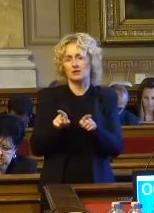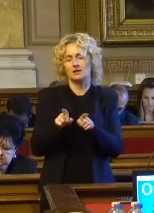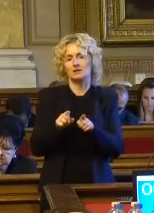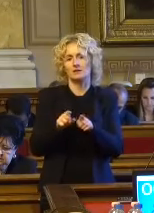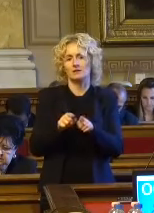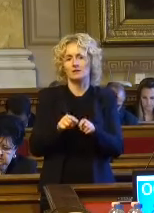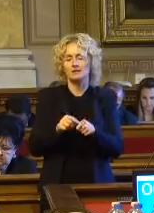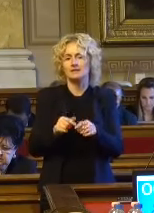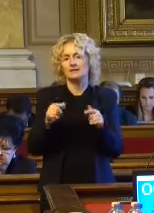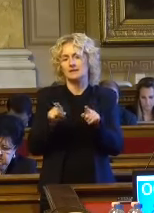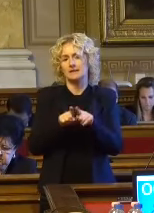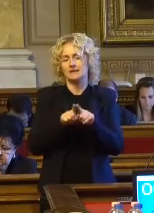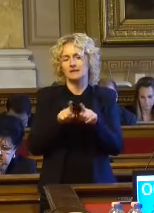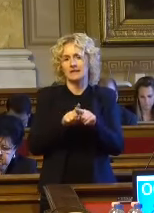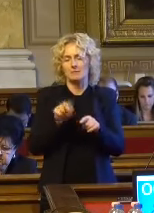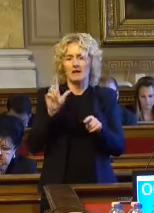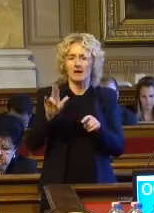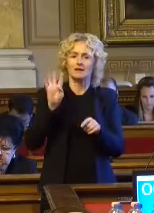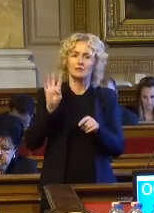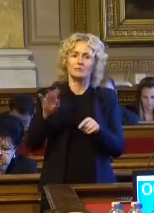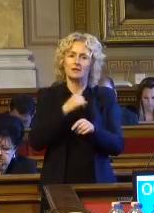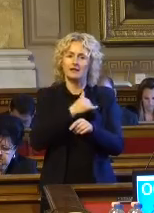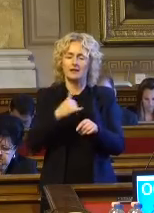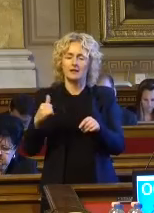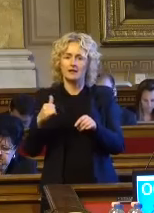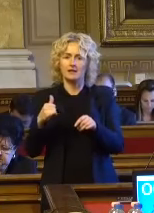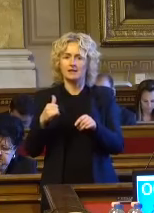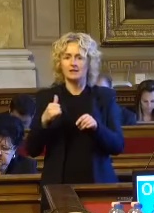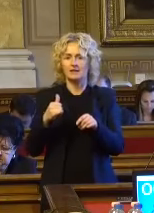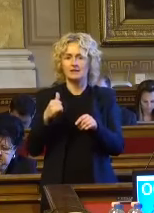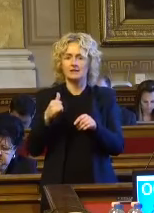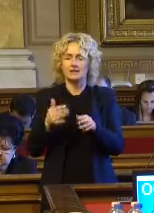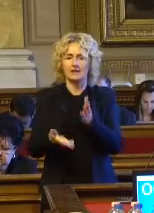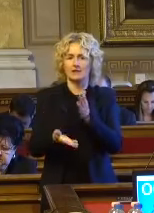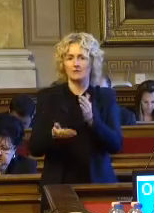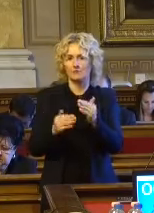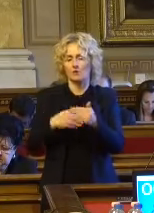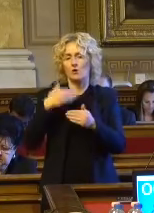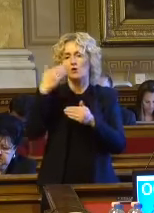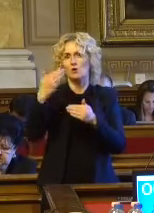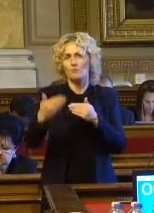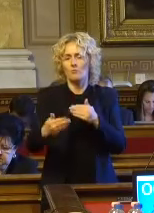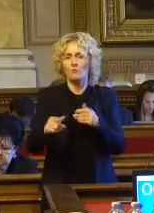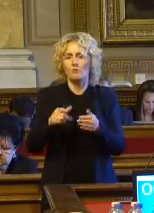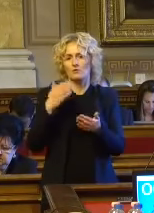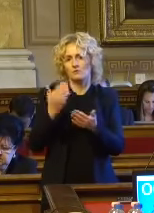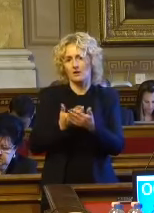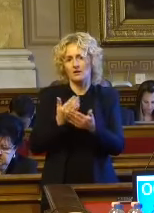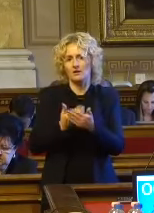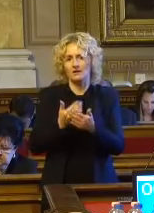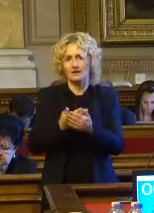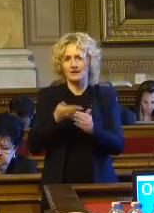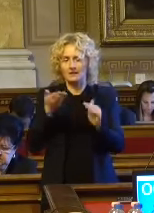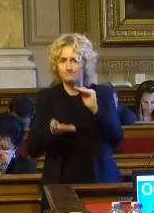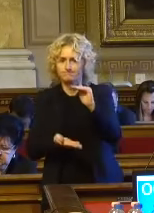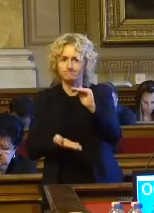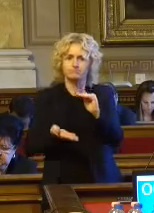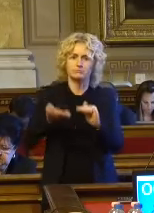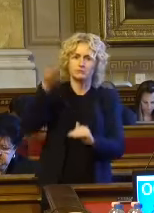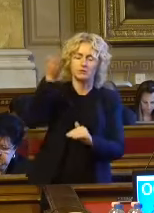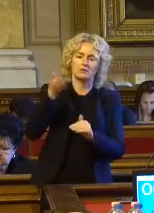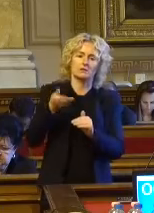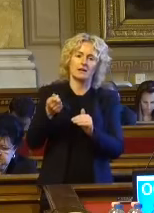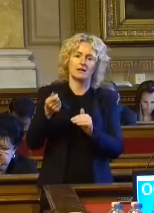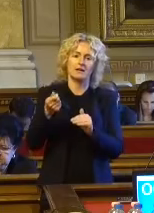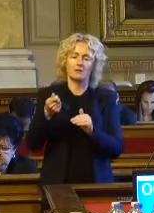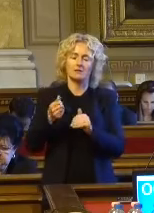olyan helyzet, amikor egy nagyobb, drasztikusabb, top 100 forintos áremelést kell esetleg megoldani. Én azt gondolom, hogy